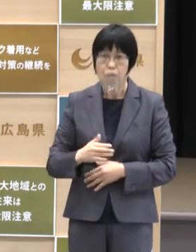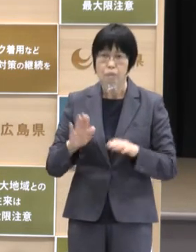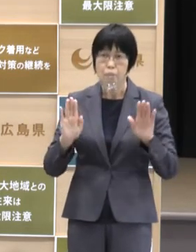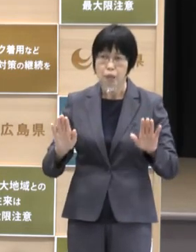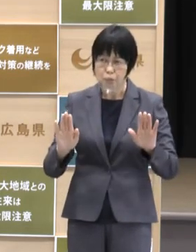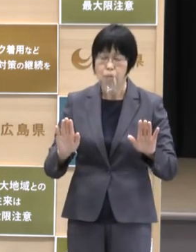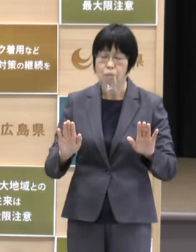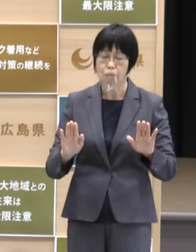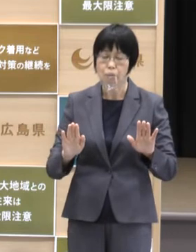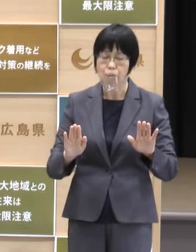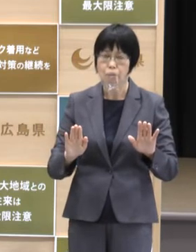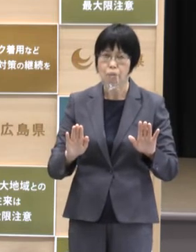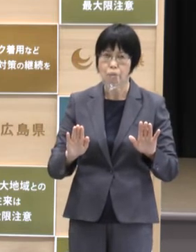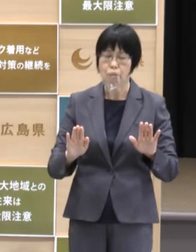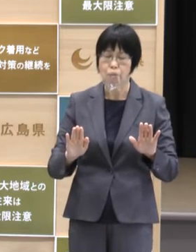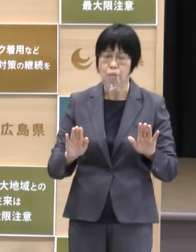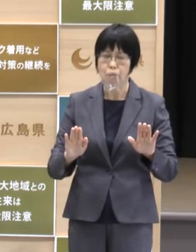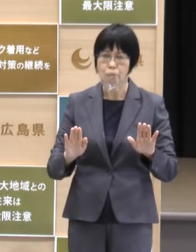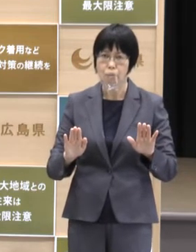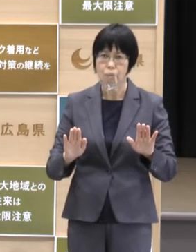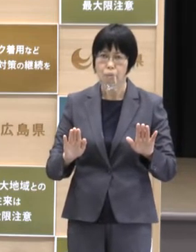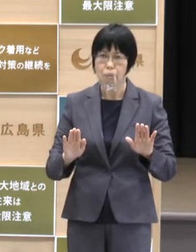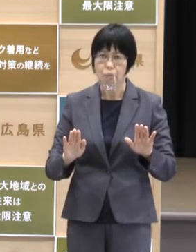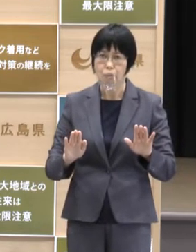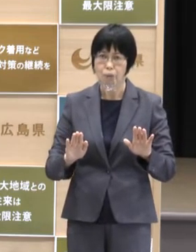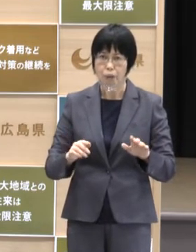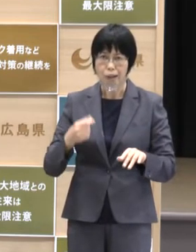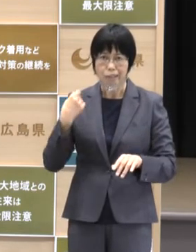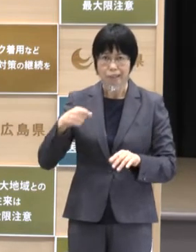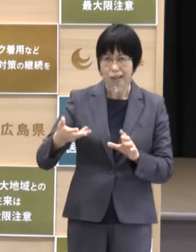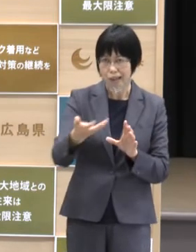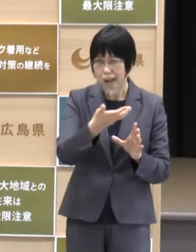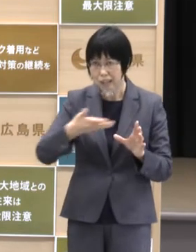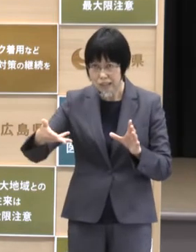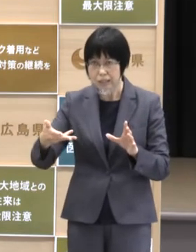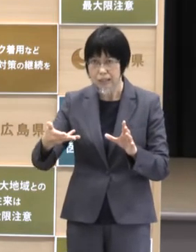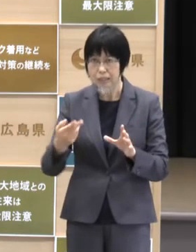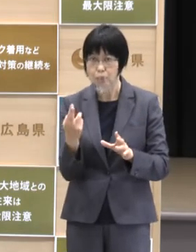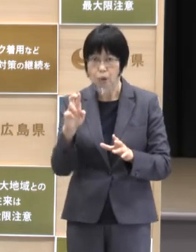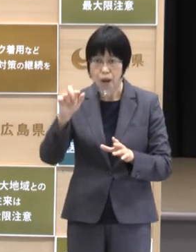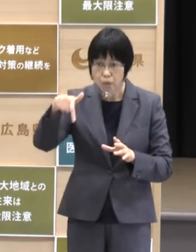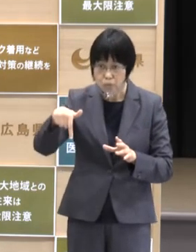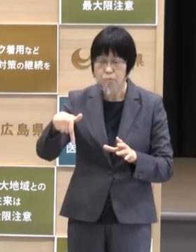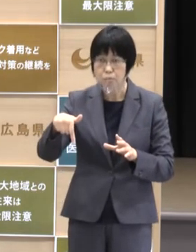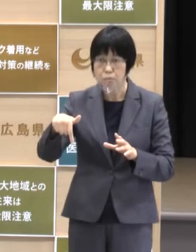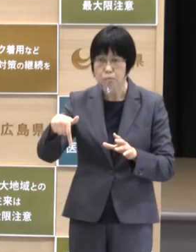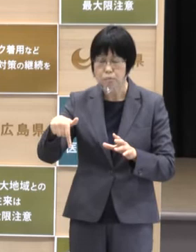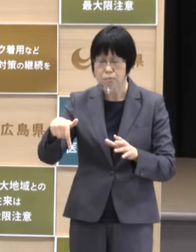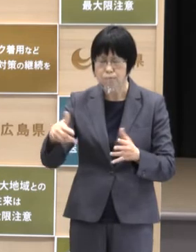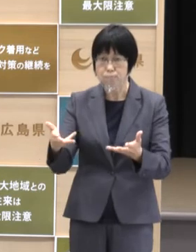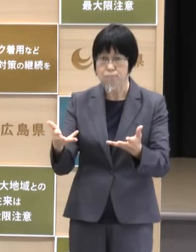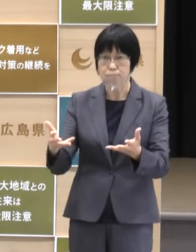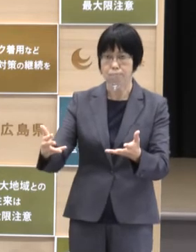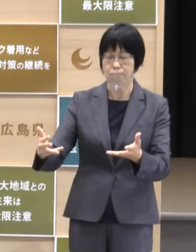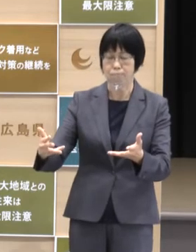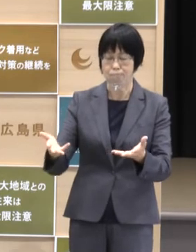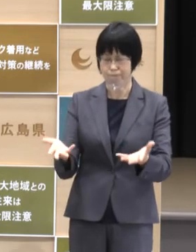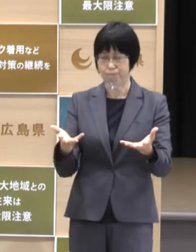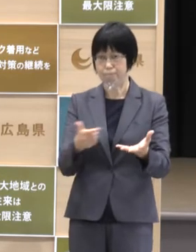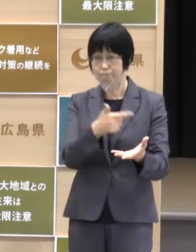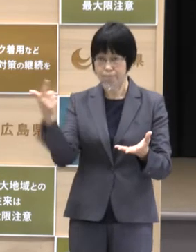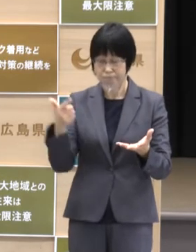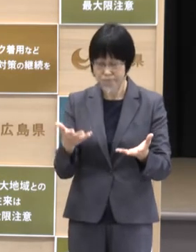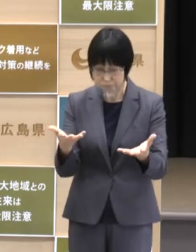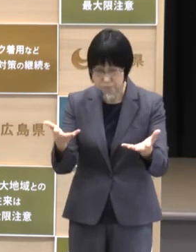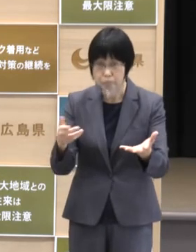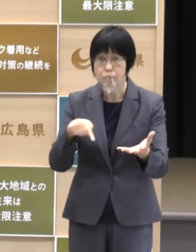今のこの、南海トラフが、非常に広域に影響を与える地震かなというふう